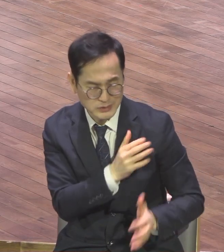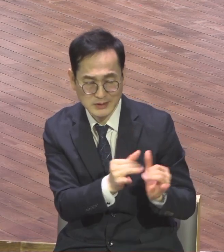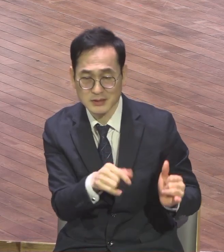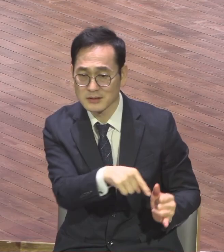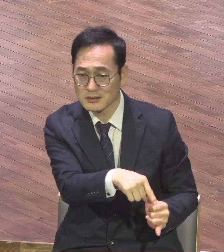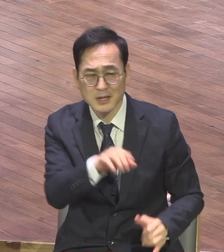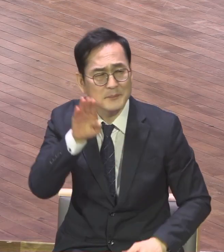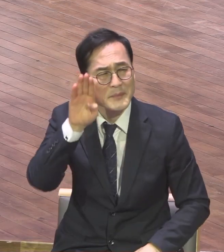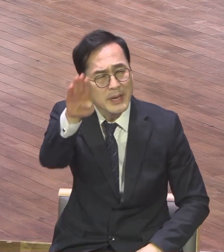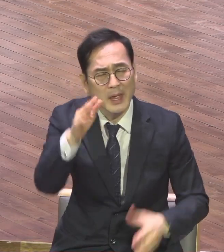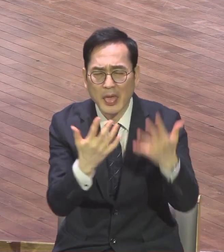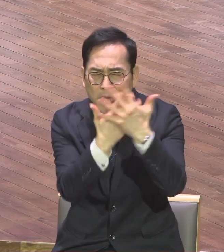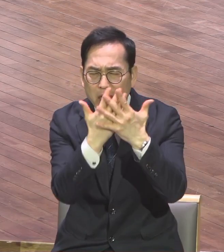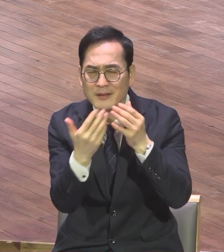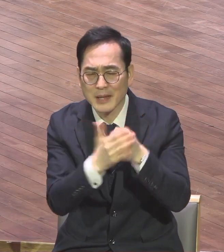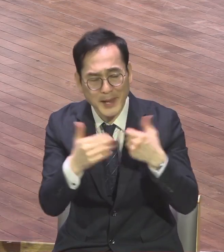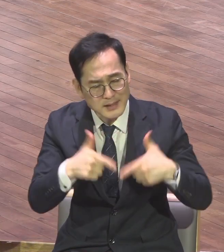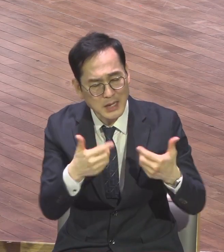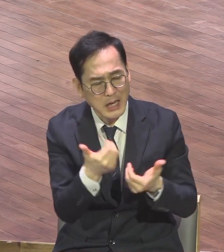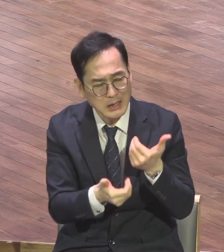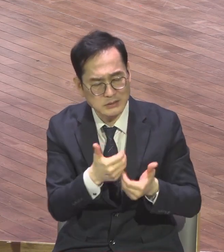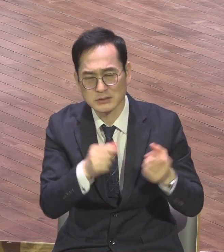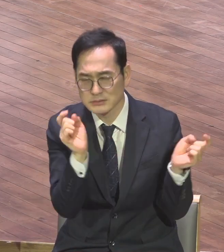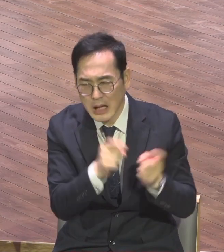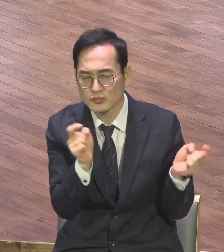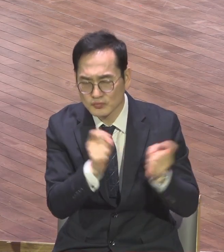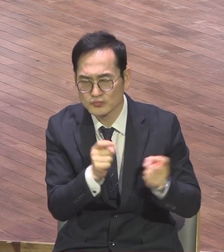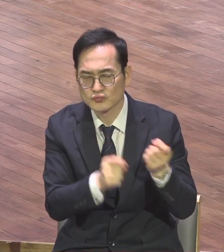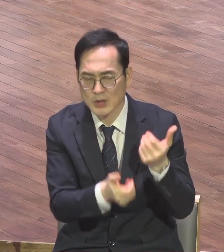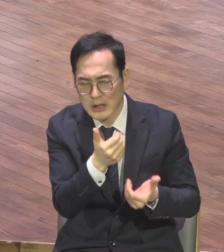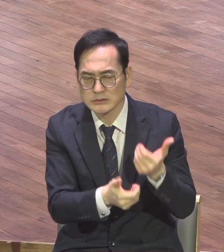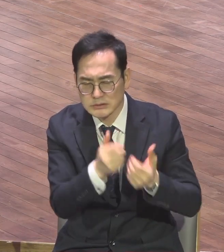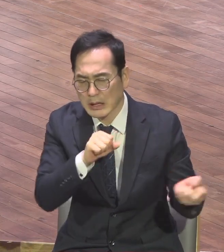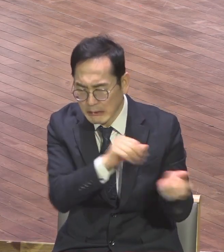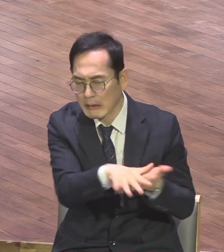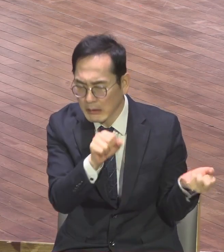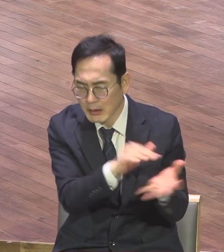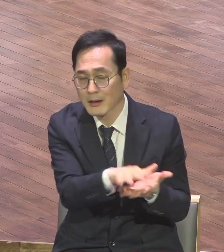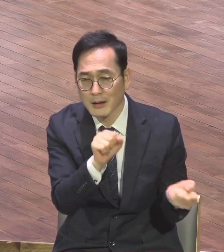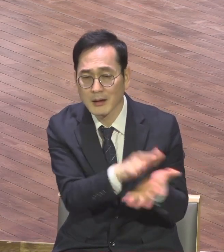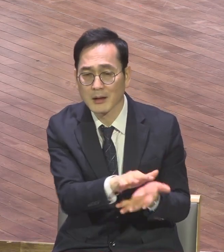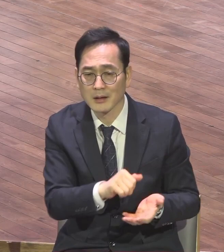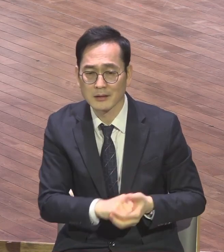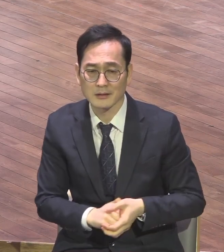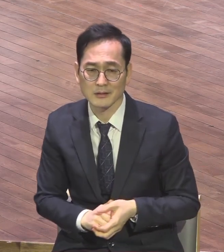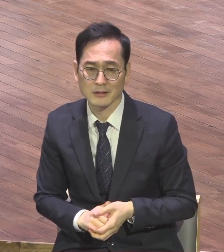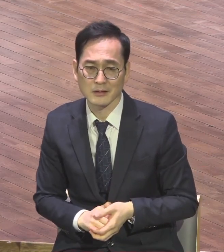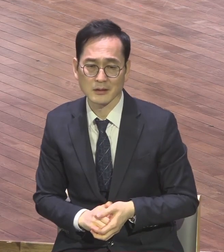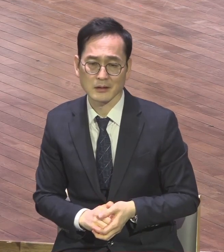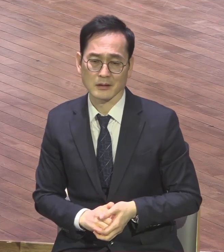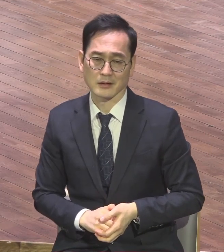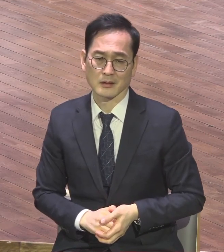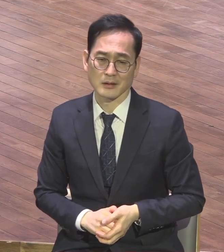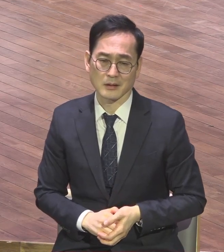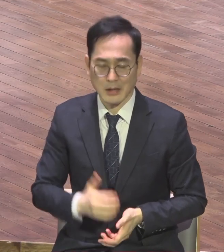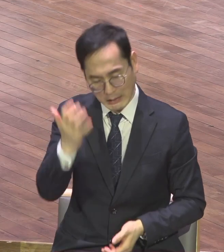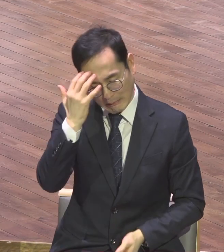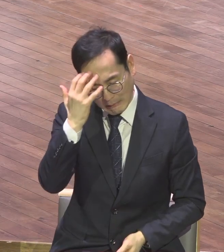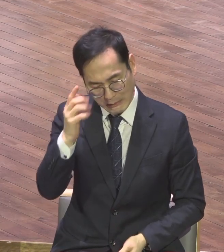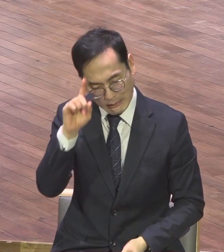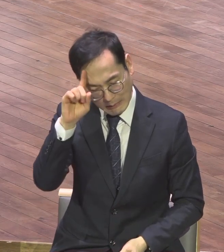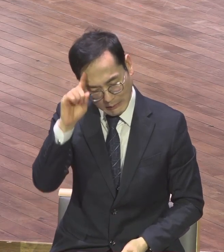보장되지 않으니까 늘 갈등하고 싸우고 분쟁하고 오늘 어제 다르고 끊임없는 그러한 변질 속에 살아가고